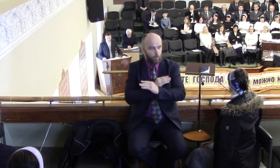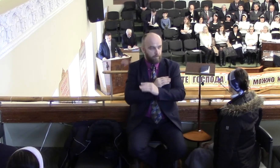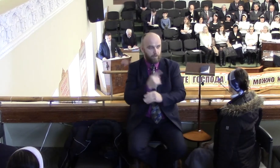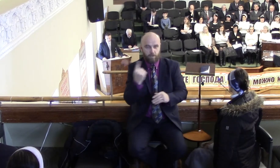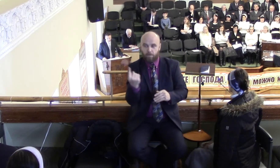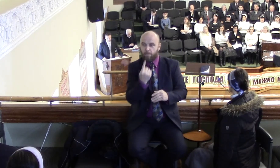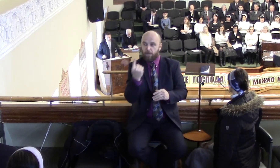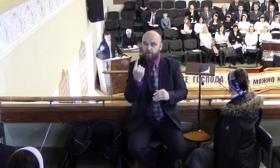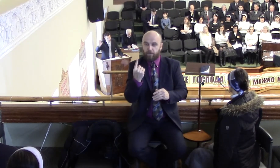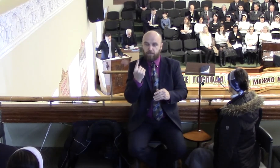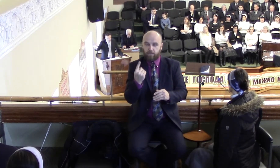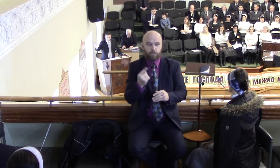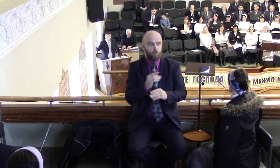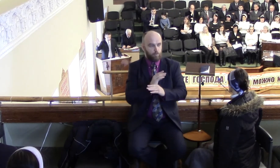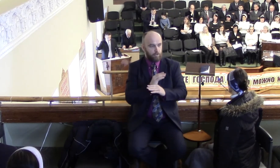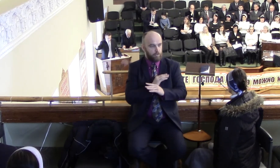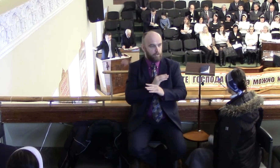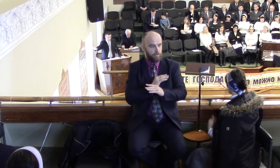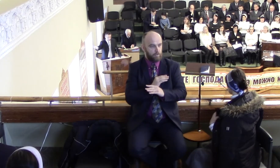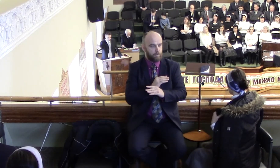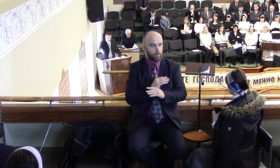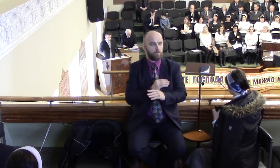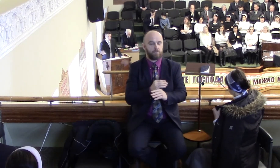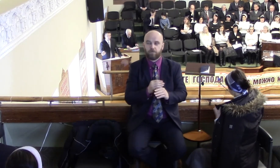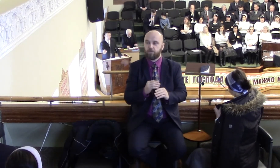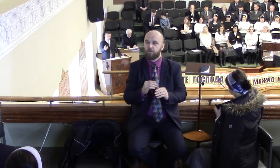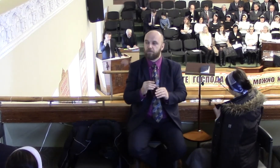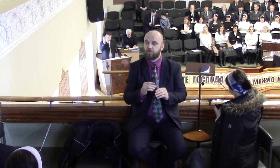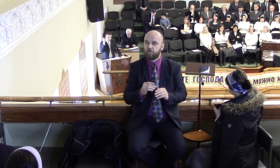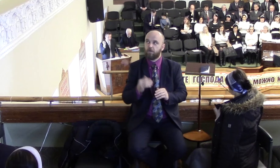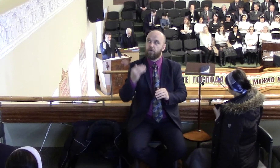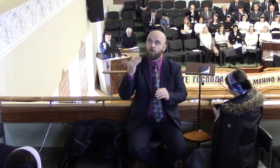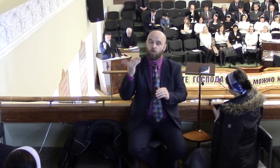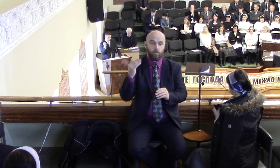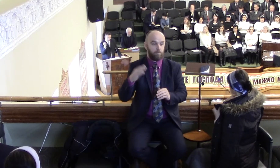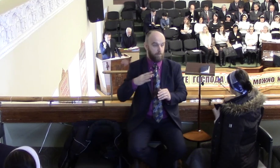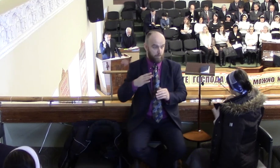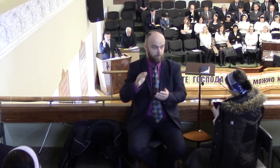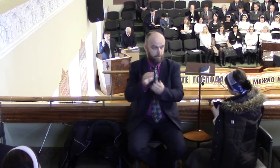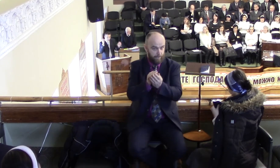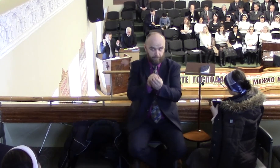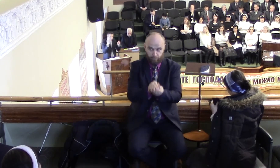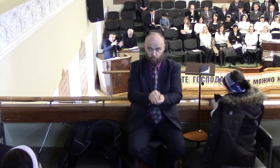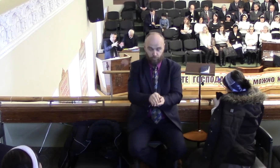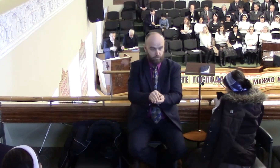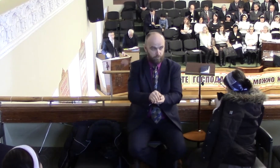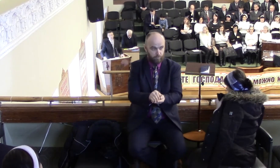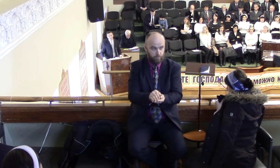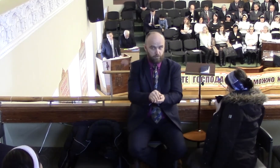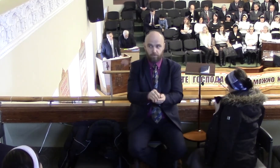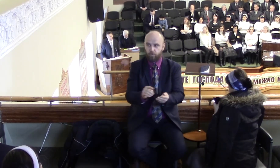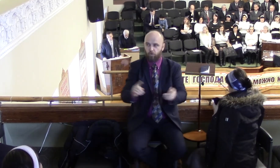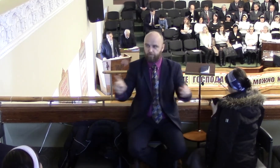умерших». Как Иисус Христос умер, Он был погребен, но Он воскрес. И Он стал